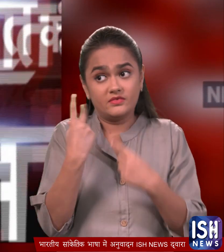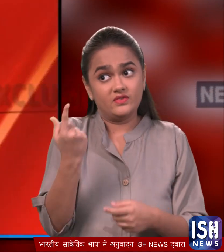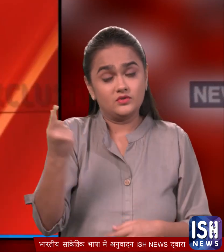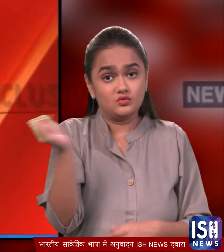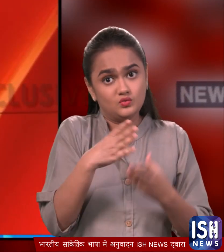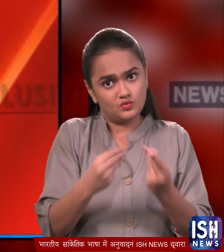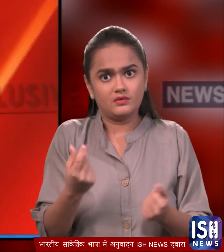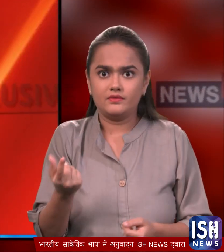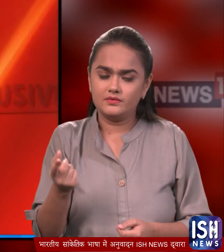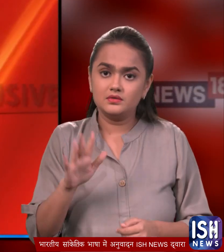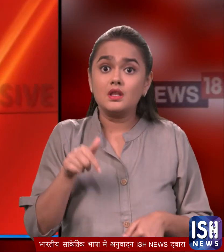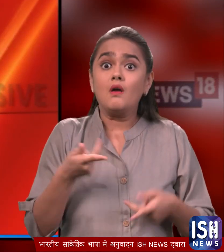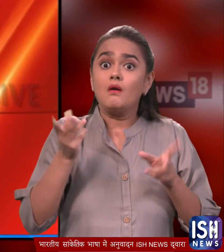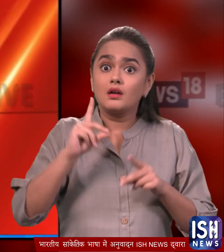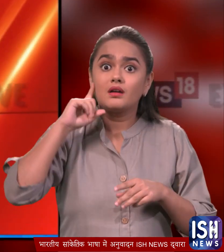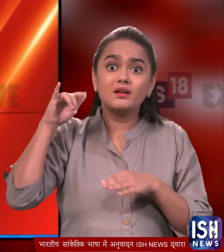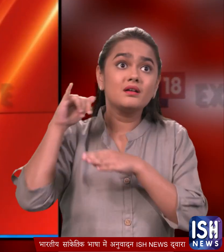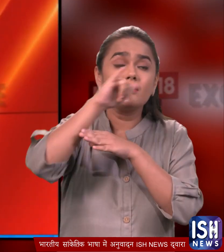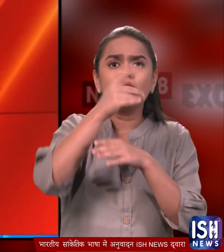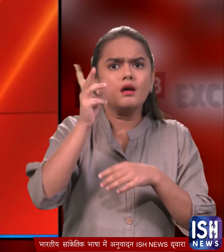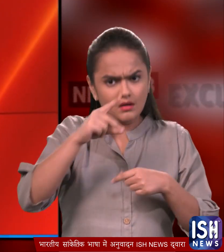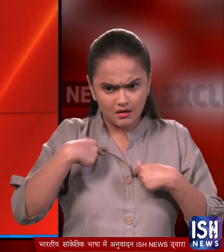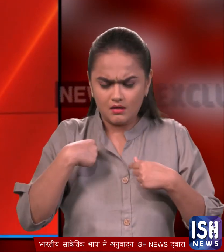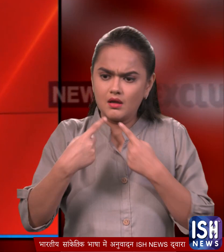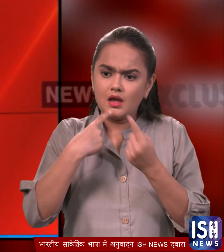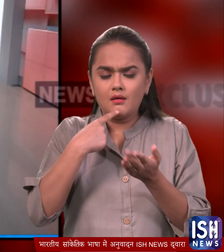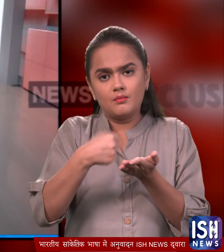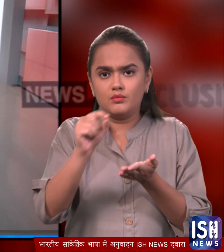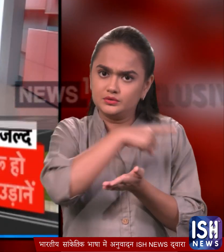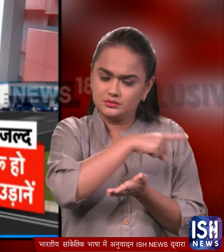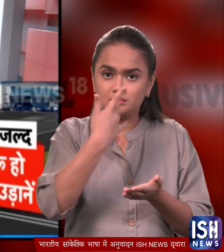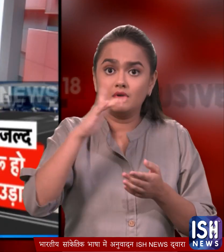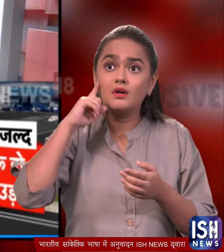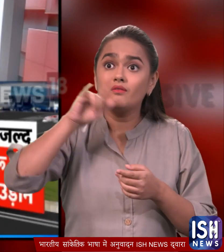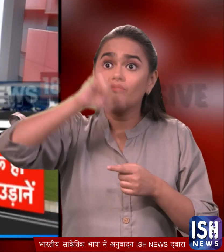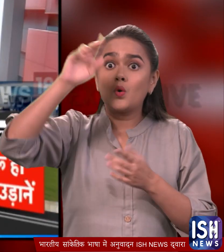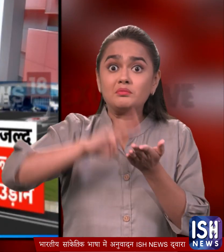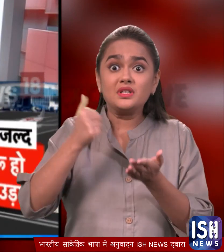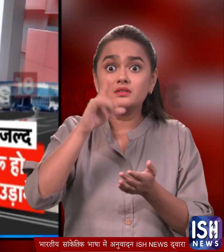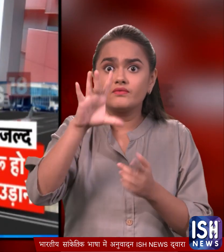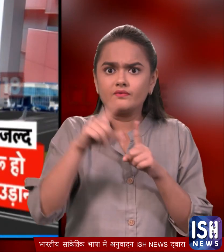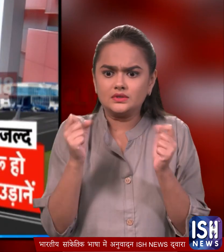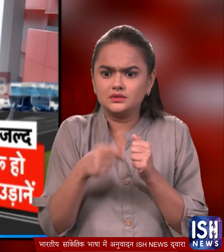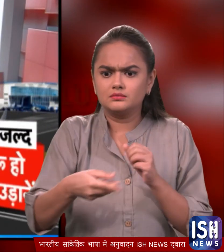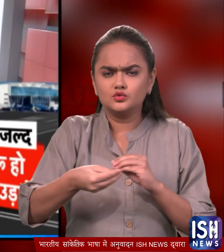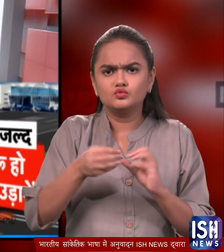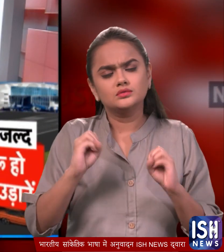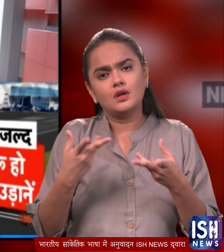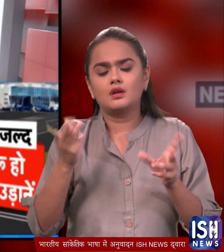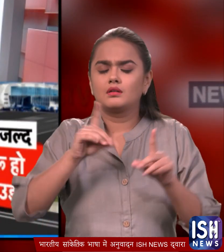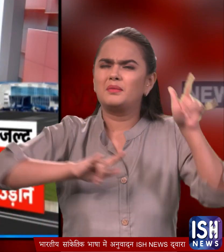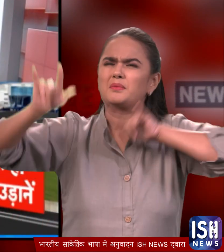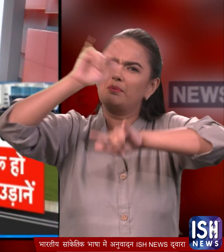लंबे इंतजार के बाद एक बार फिर यात्रियों को अंतर्राष्ट्रीय उड़ानों की सुविधा मिल सकेगी। केंद्र सरकार की मंजूरी के बाद 15 दिसंबर से अंतर्राष्ट्रीय